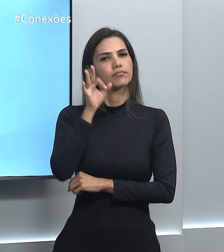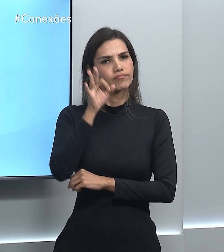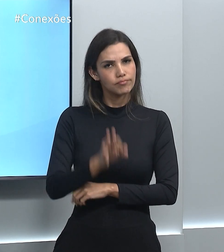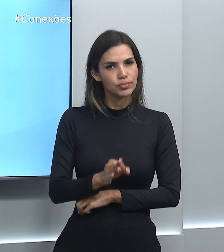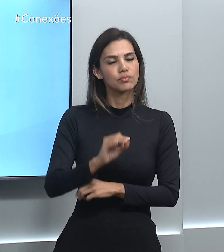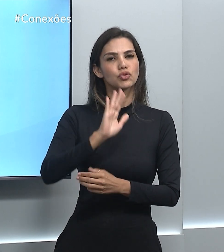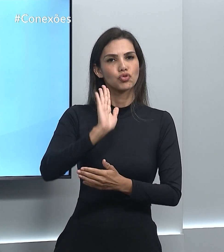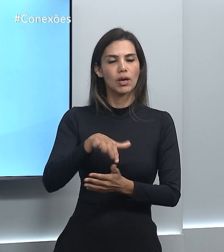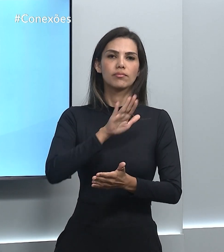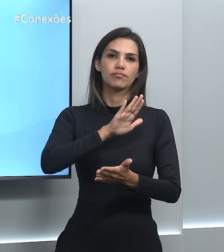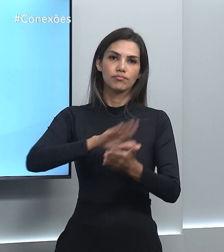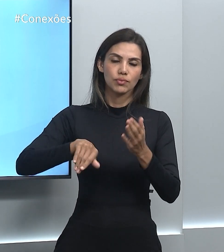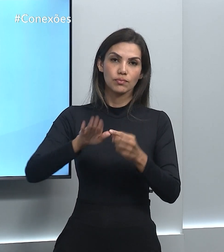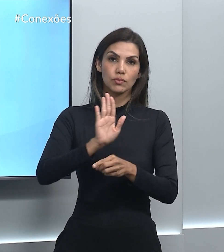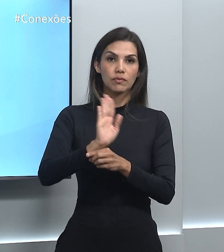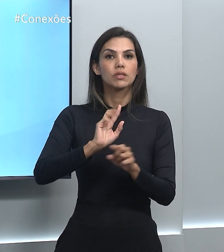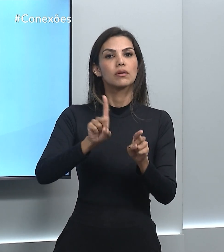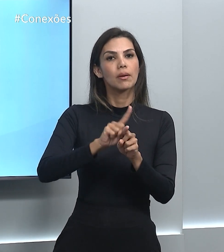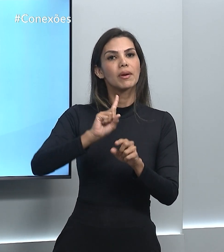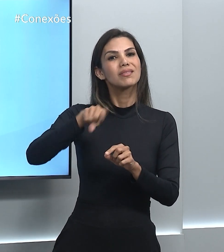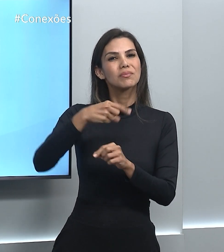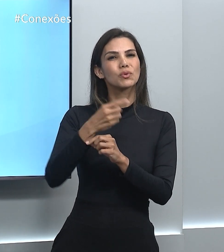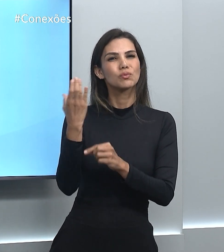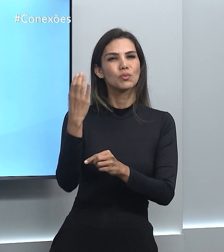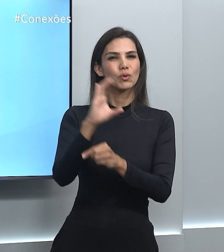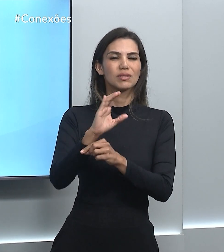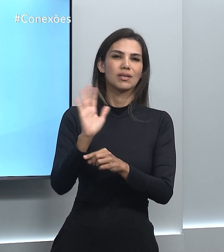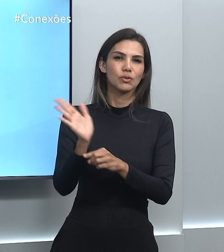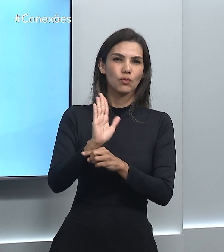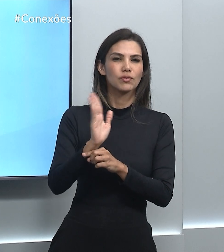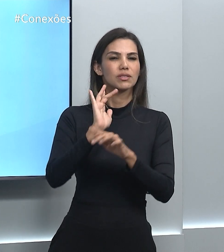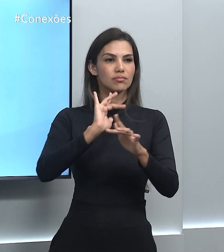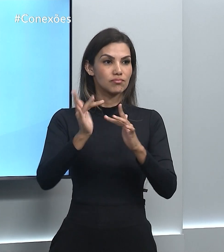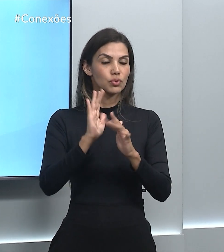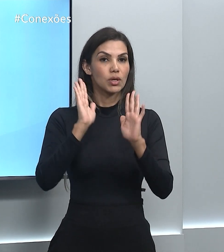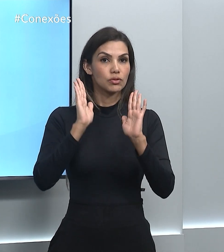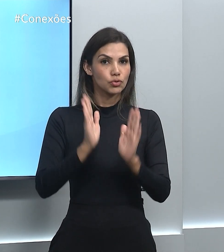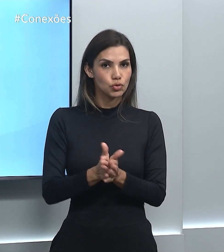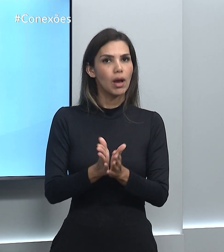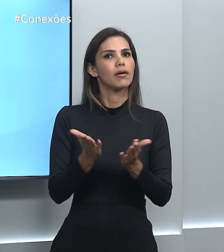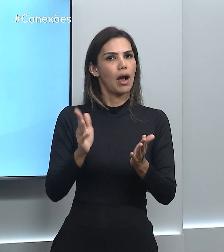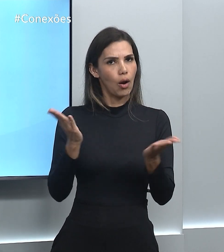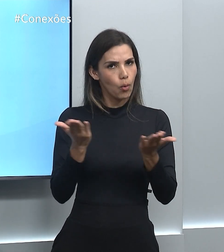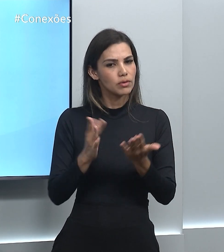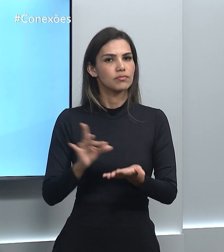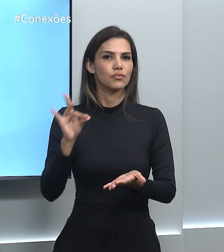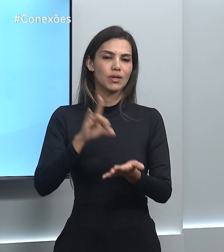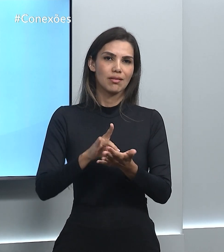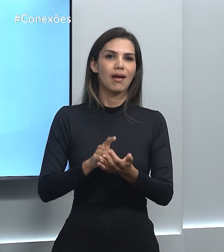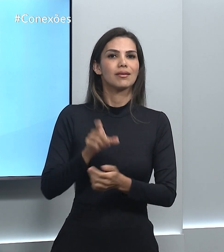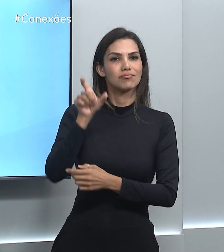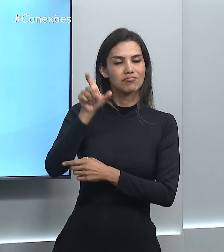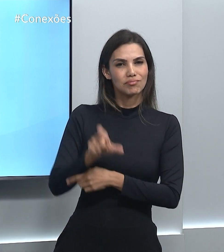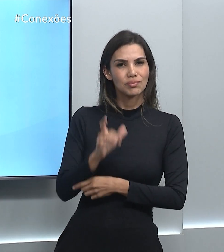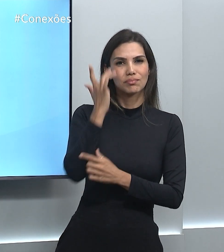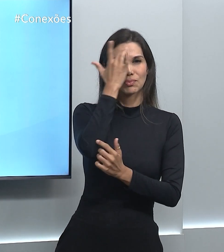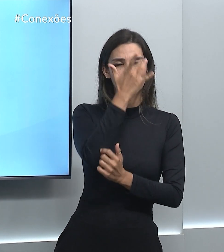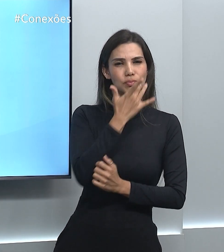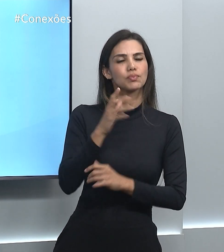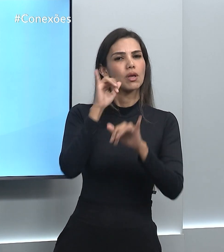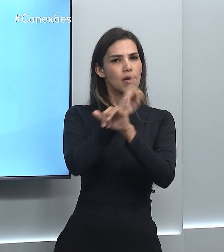remoção. Já em um outro vídeo que foi postado nas redes sociais, dessa vez verdadeiro, o próprio ministro Fernando